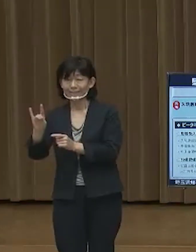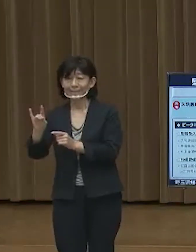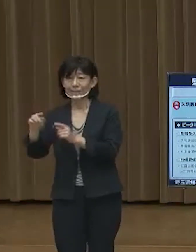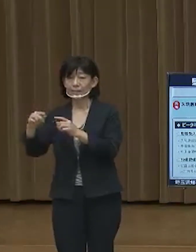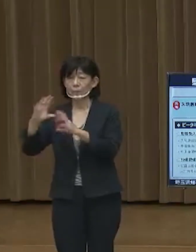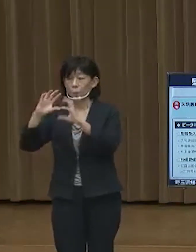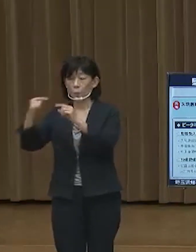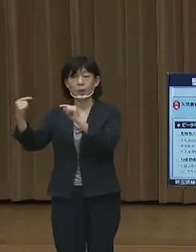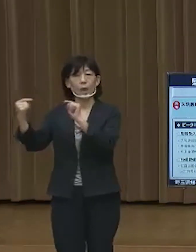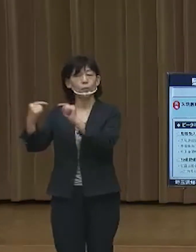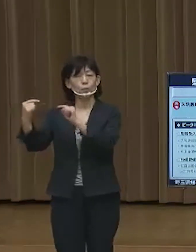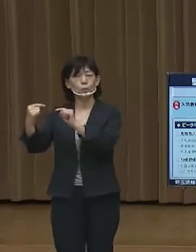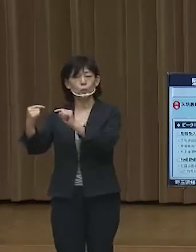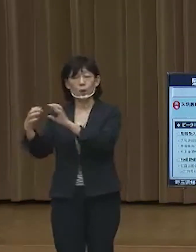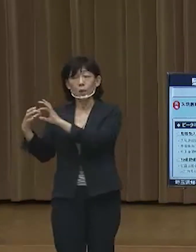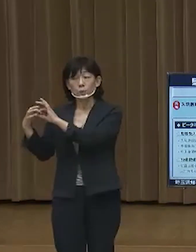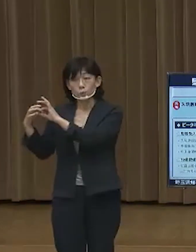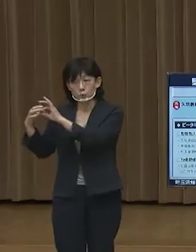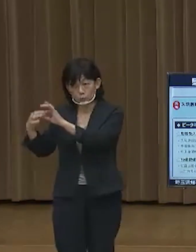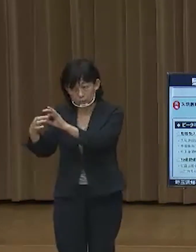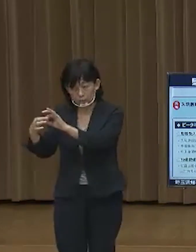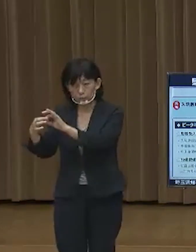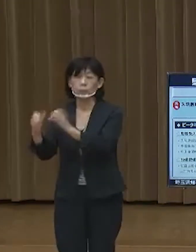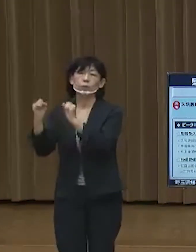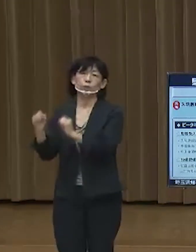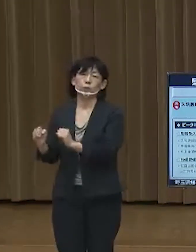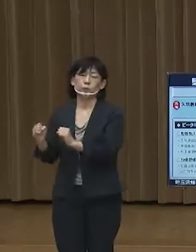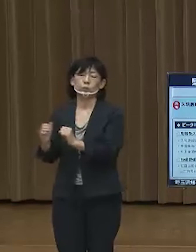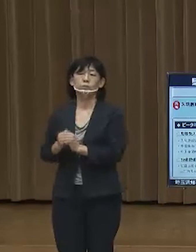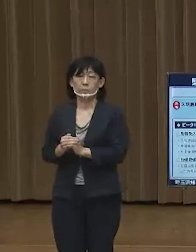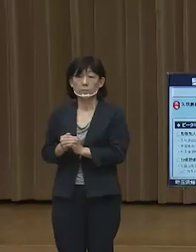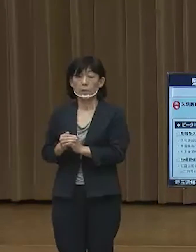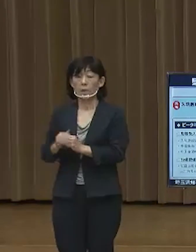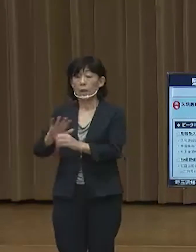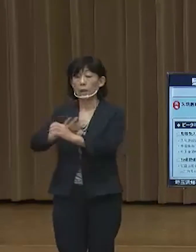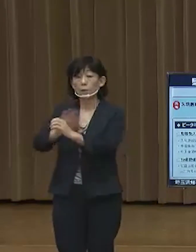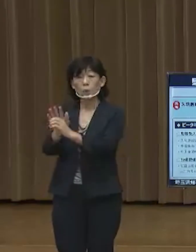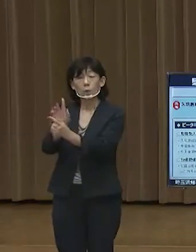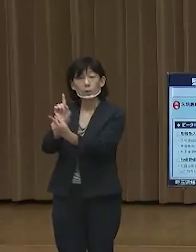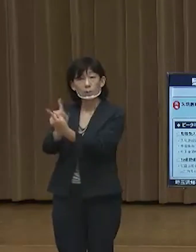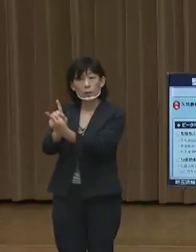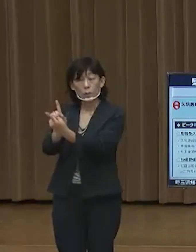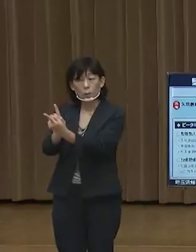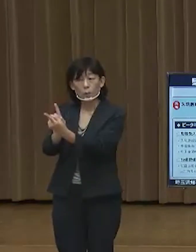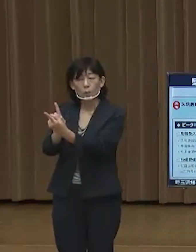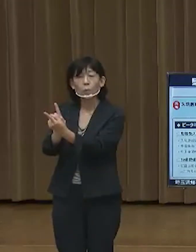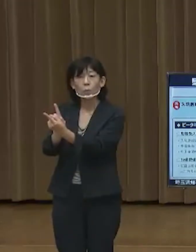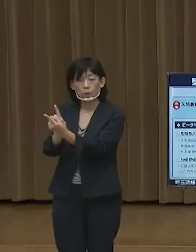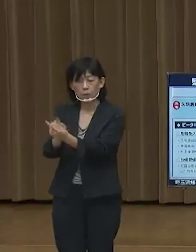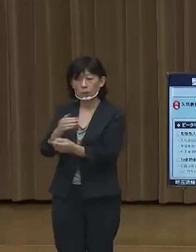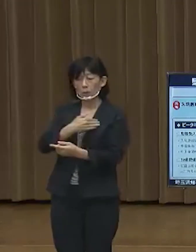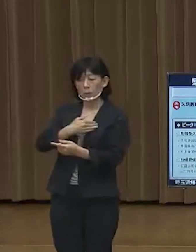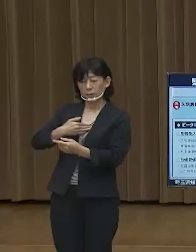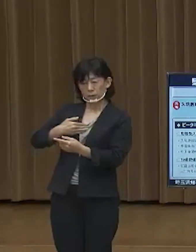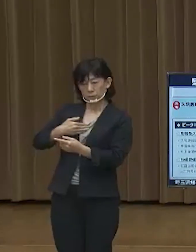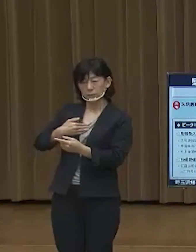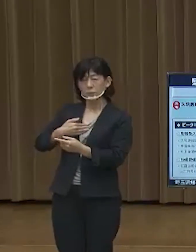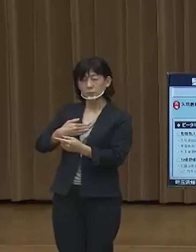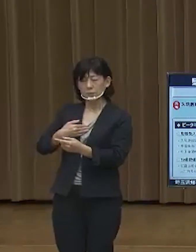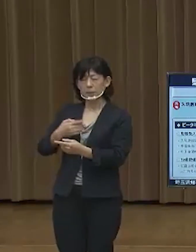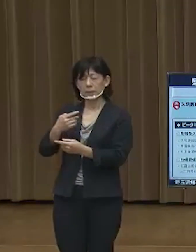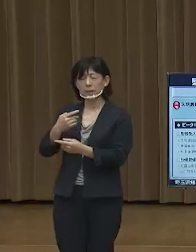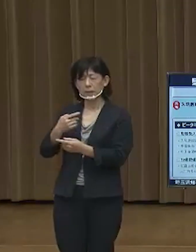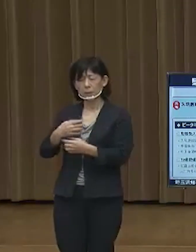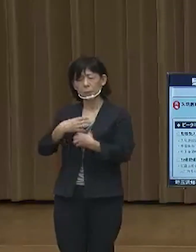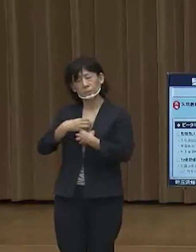が留任となりました。またコロナ対応にあたってはですね、我々、現場にとっては一番やはり気になるところ